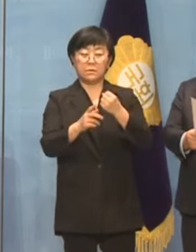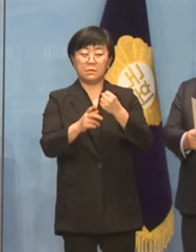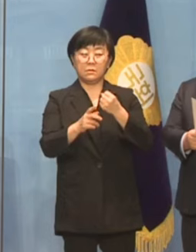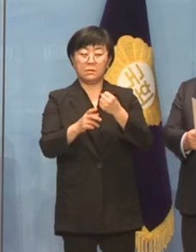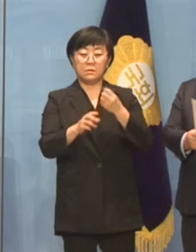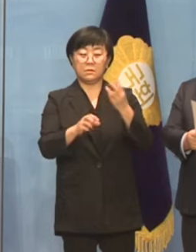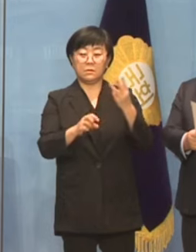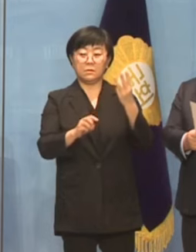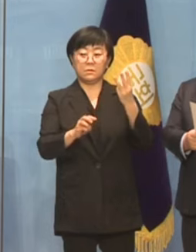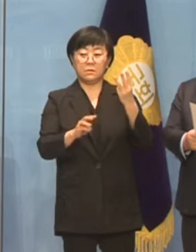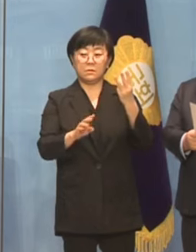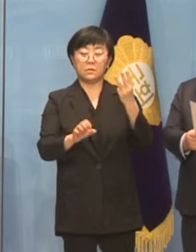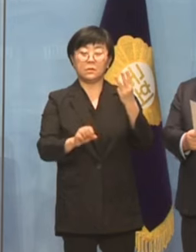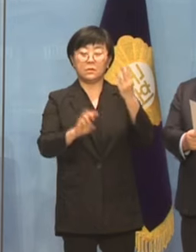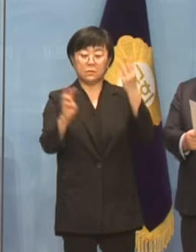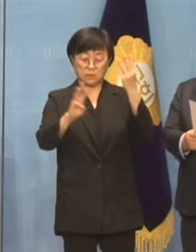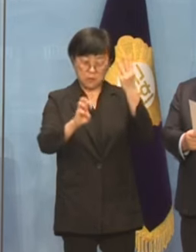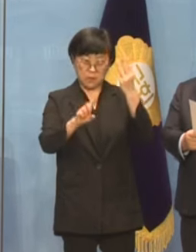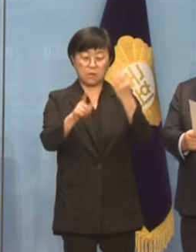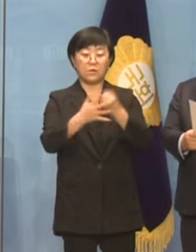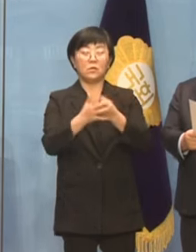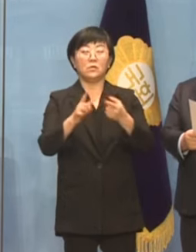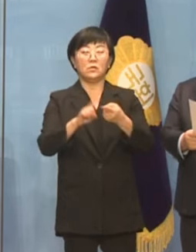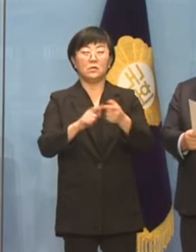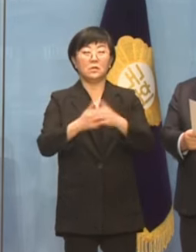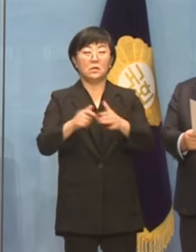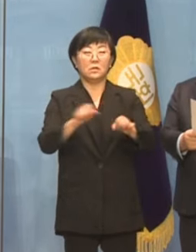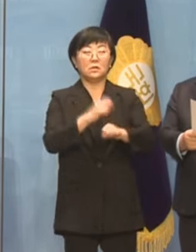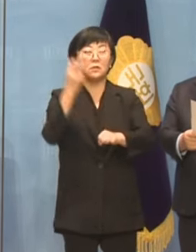특검 3월 30일